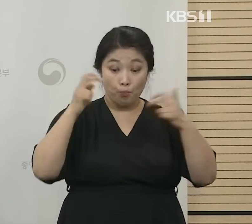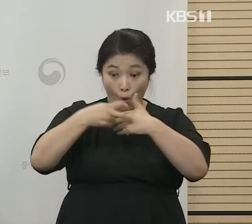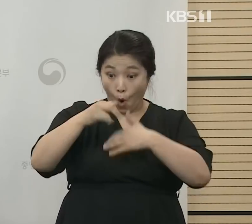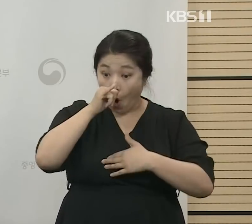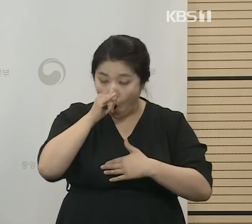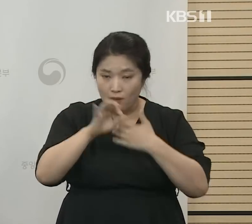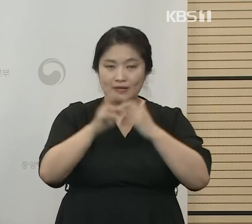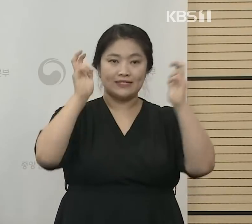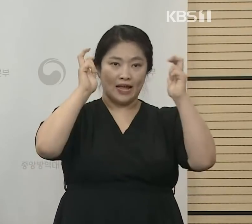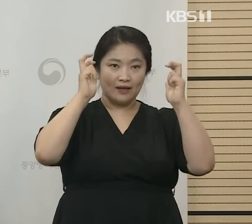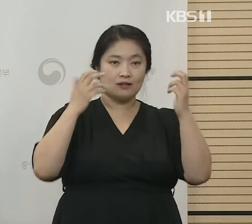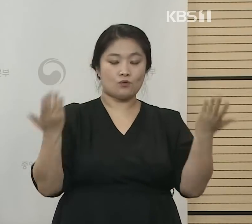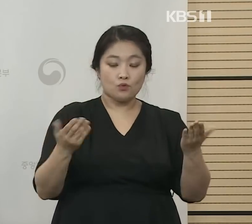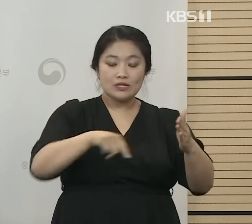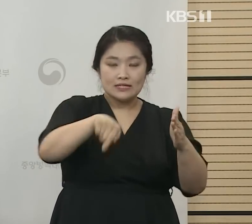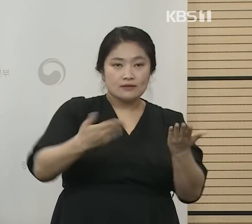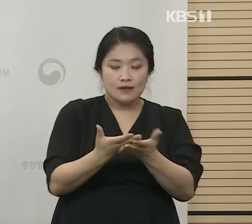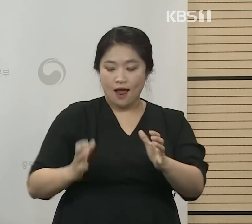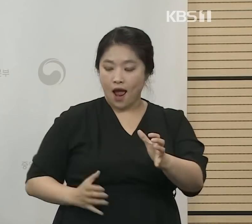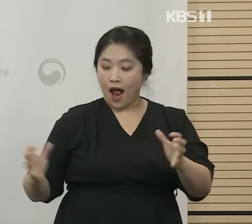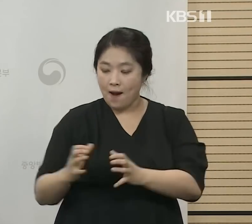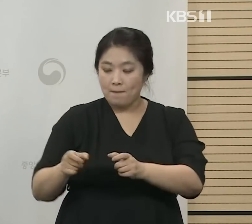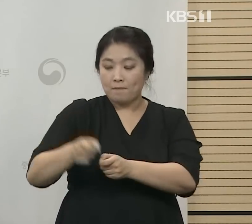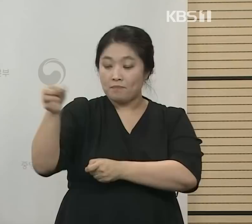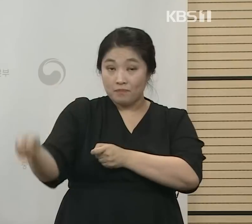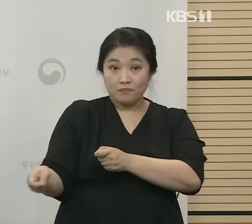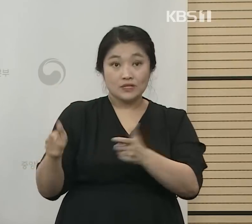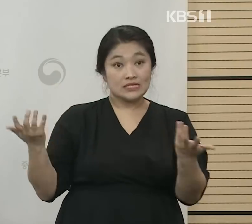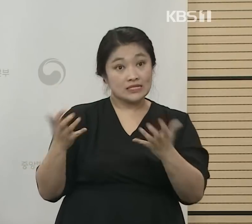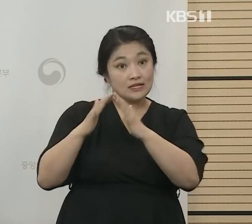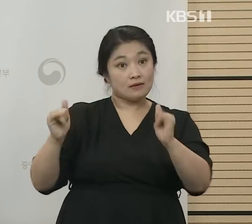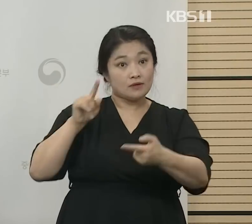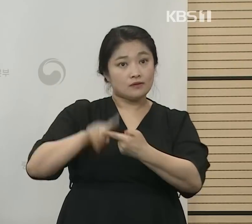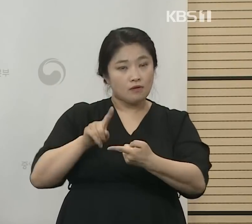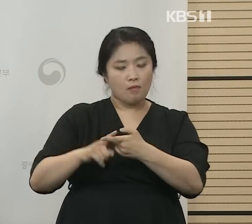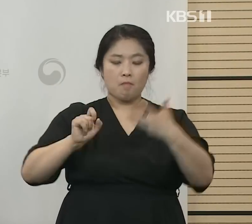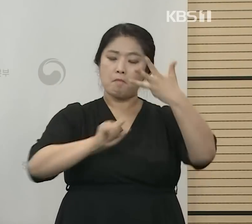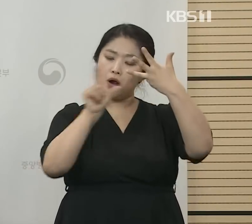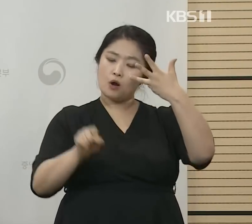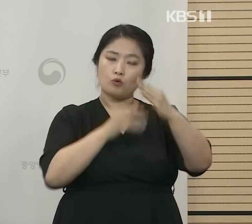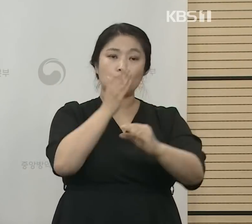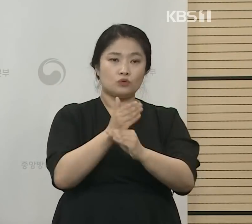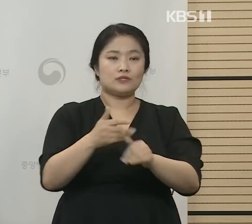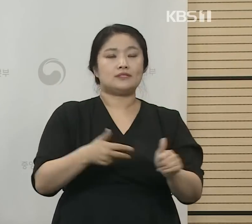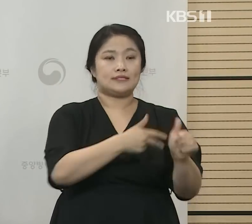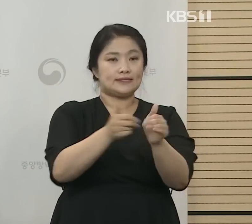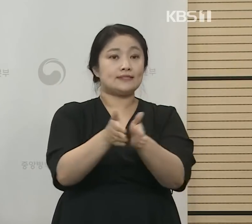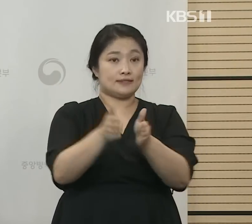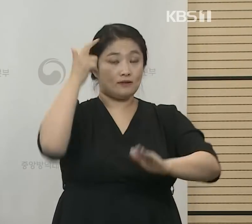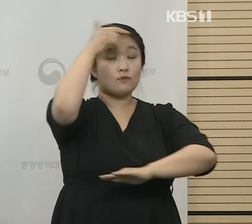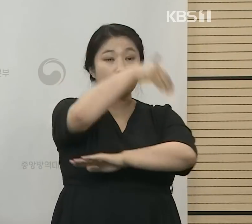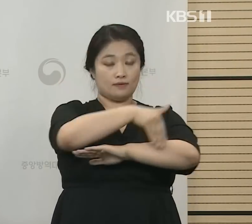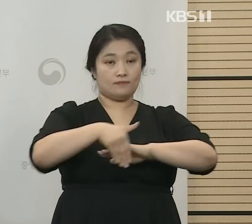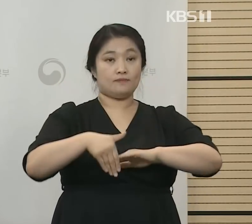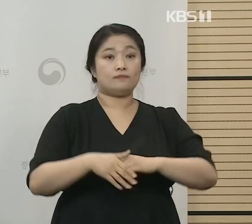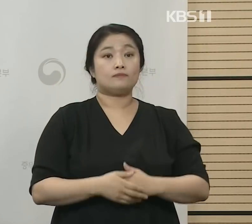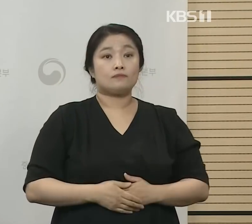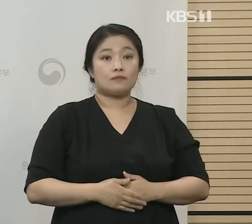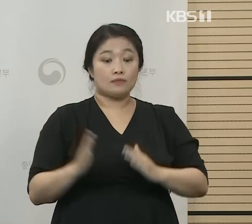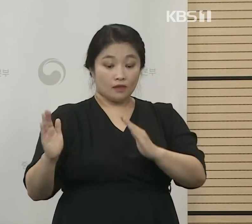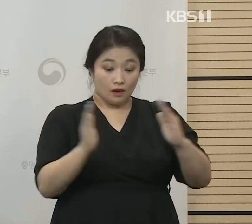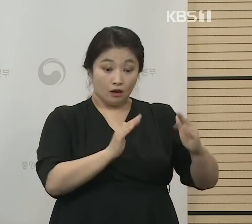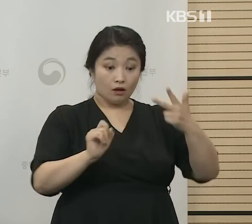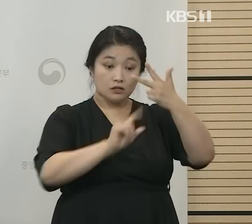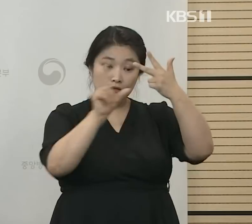통해서 사업장 근로자 그리고 협력업체의 근로자를 대상으로 8월 중부터 실시할 예정입니다.